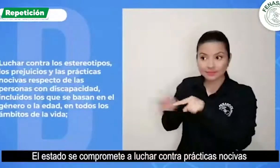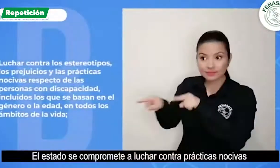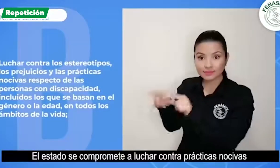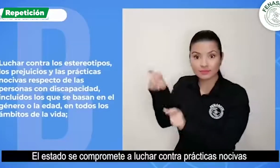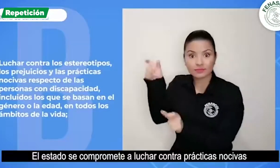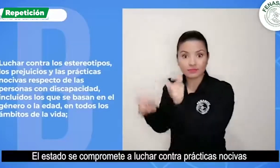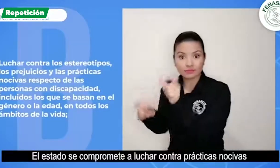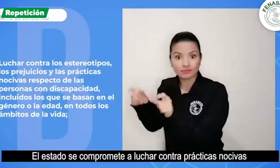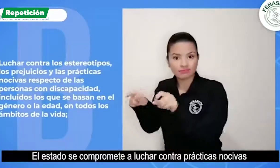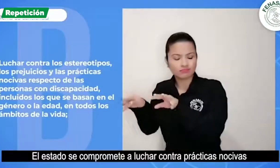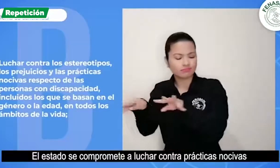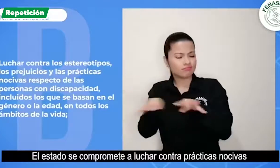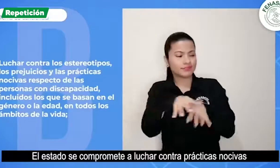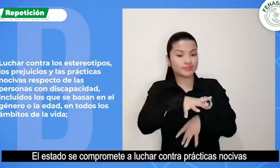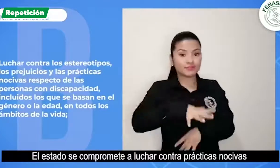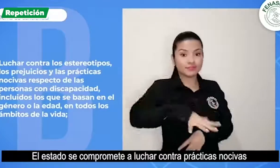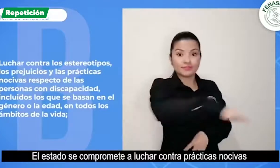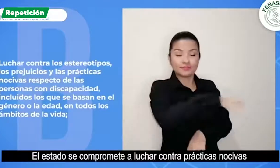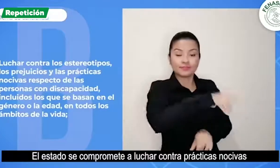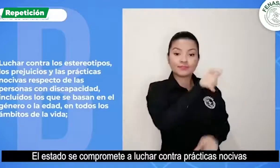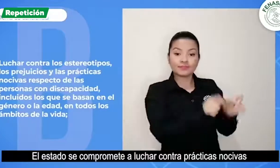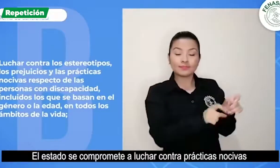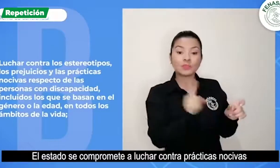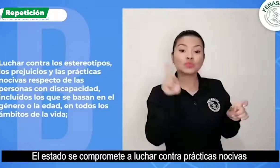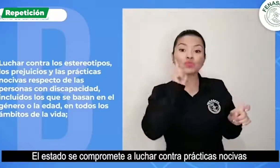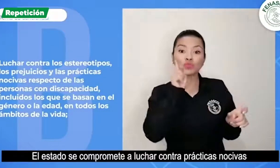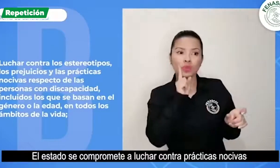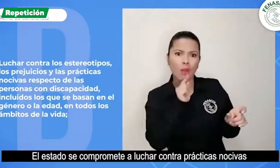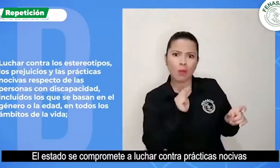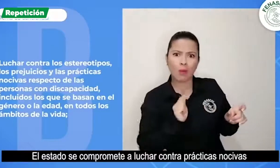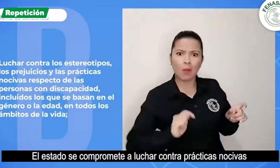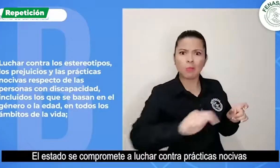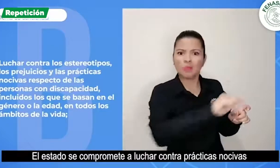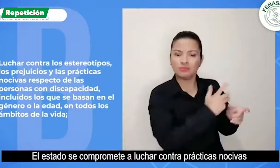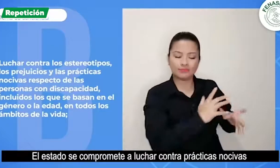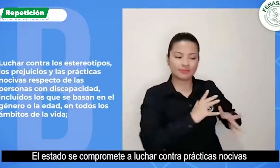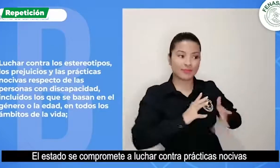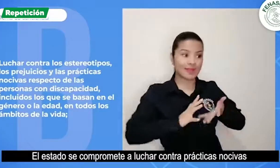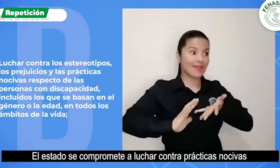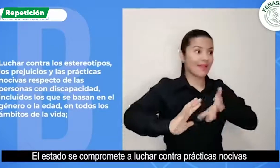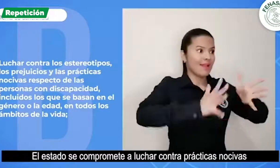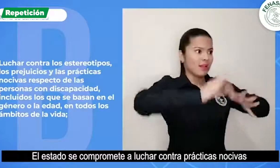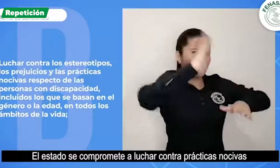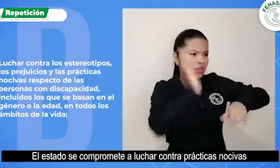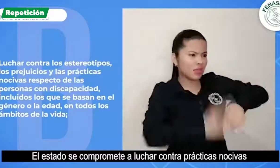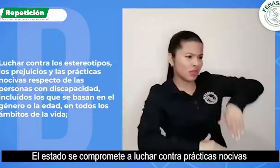El estado Se compromete A luchar Contra prácticas Nocivas